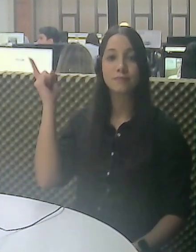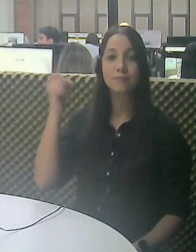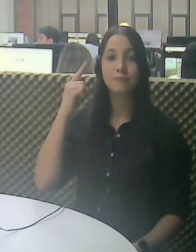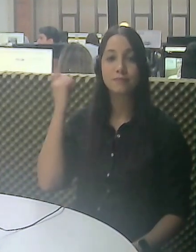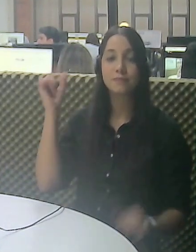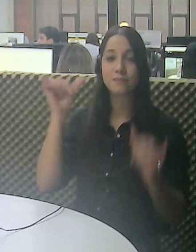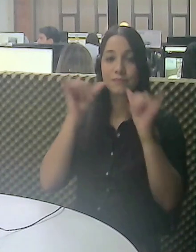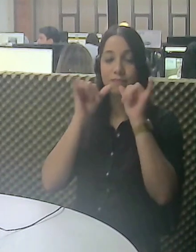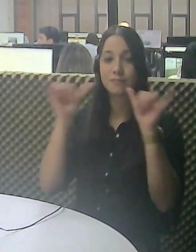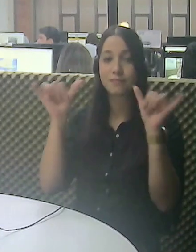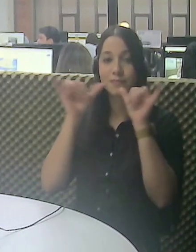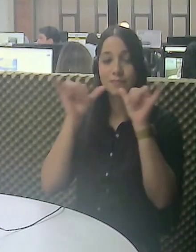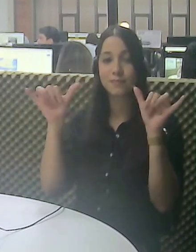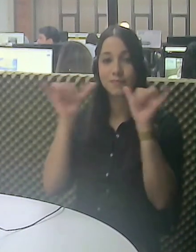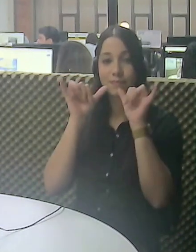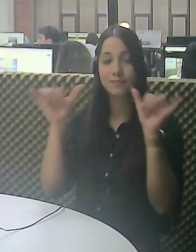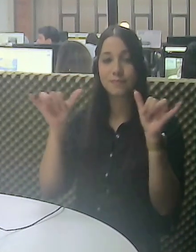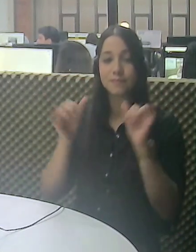Giro de